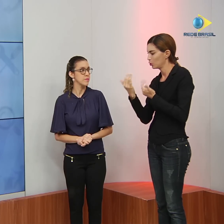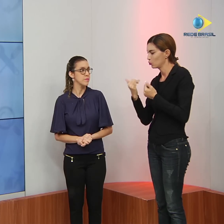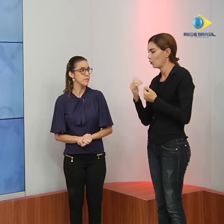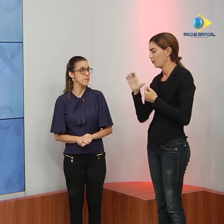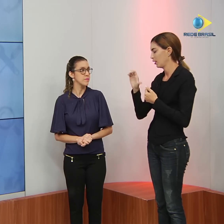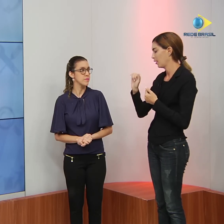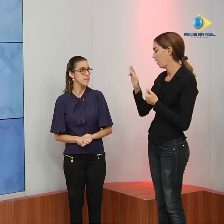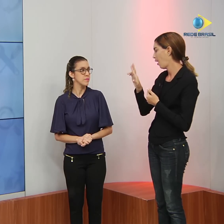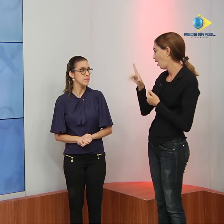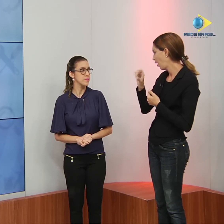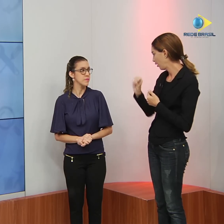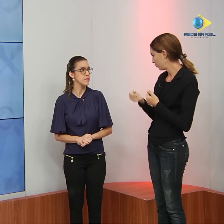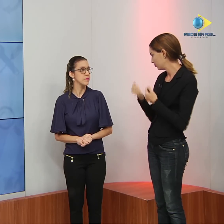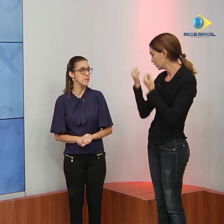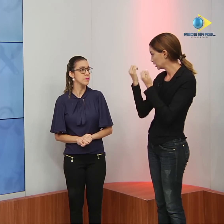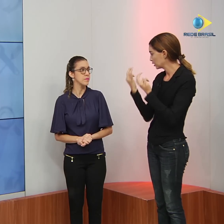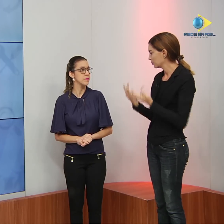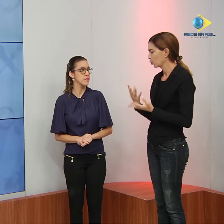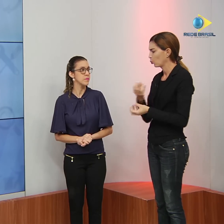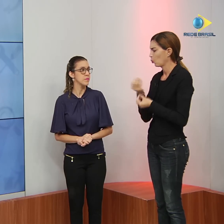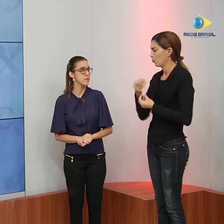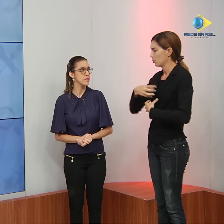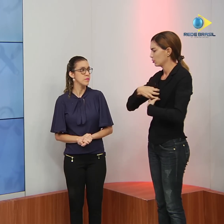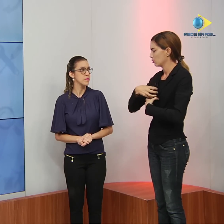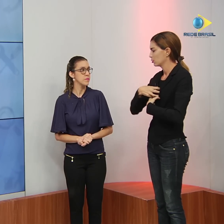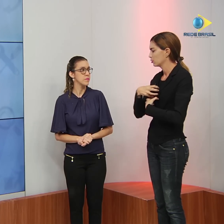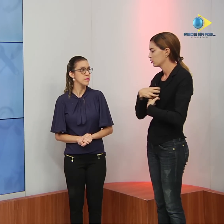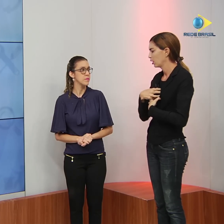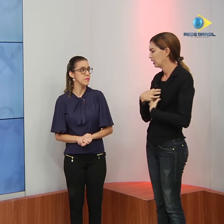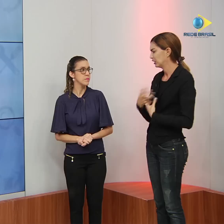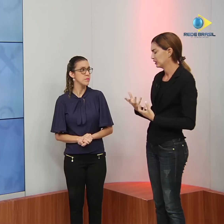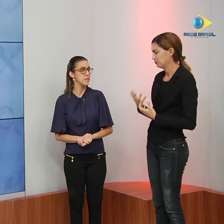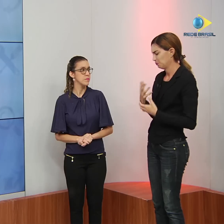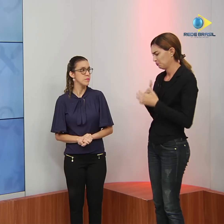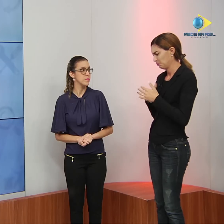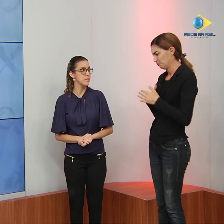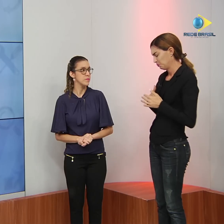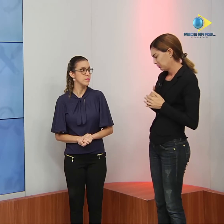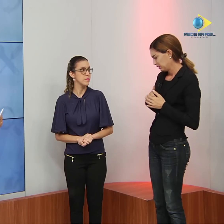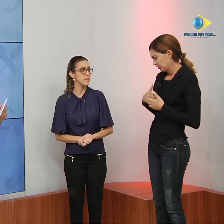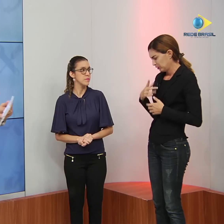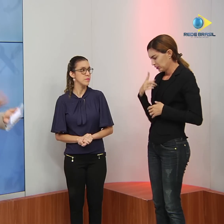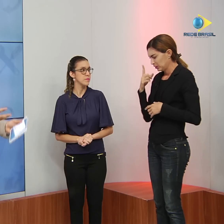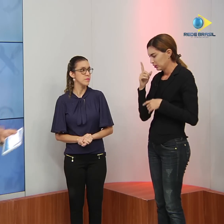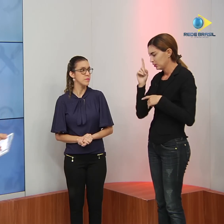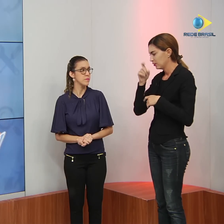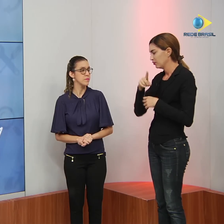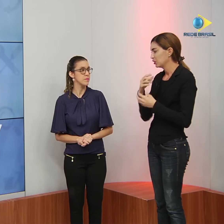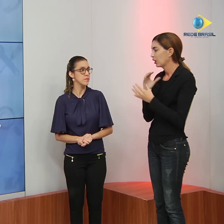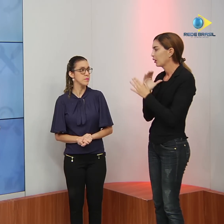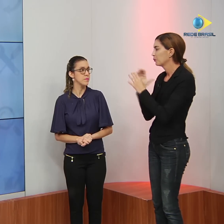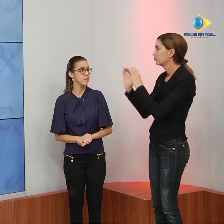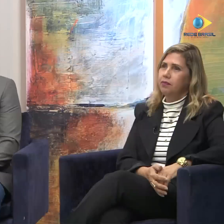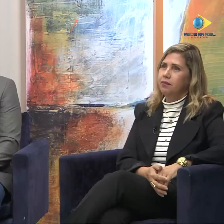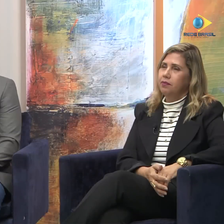Carlos, né, falando sobre como ele se sentia, se sentia impotente, né, de tentar querer se comunicar com